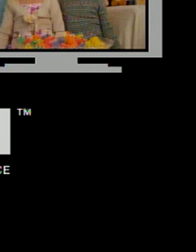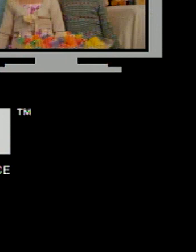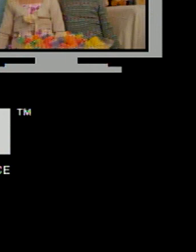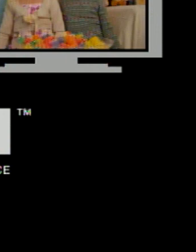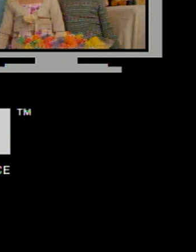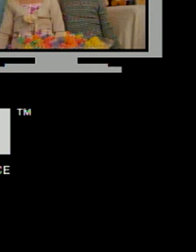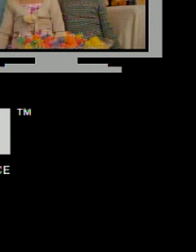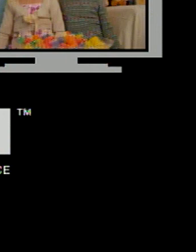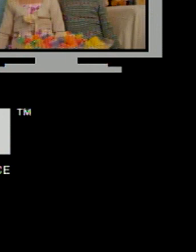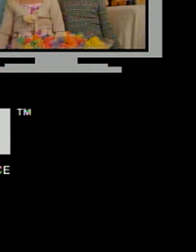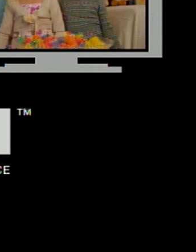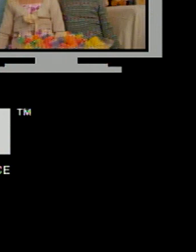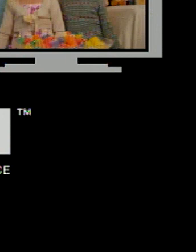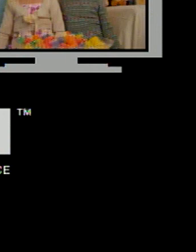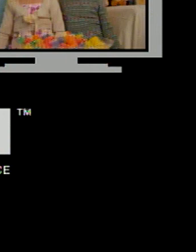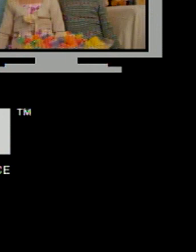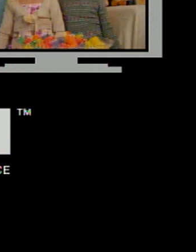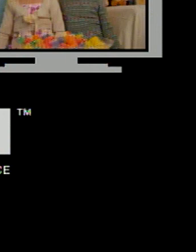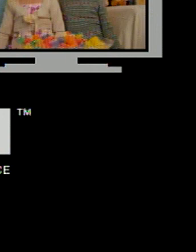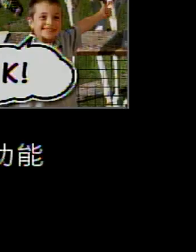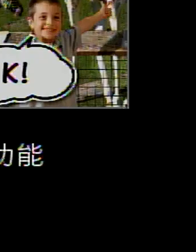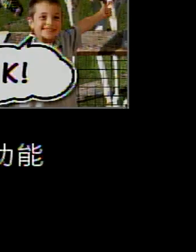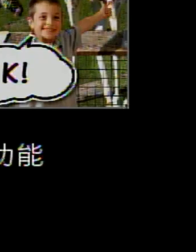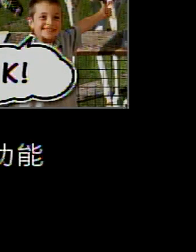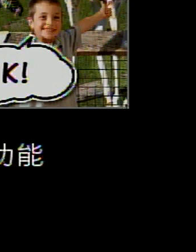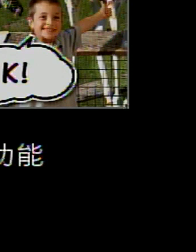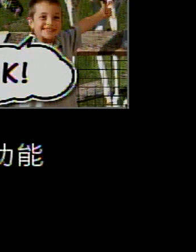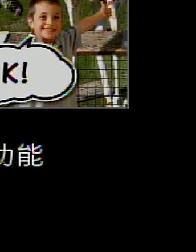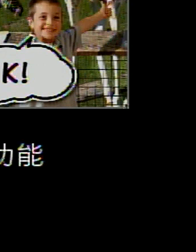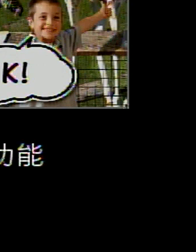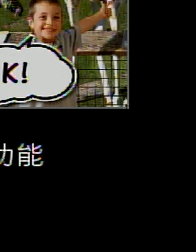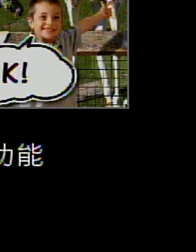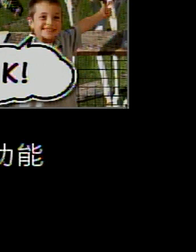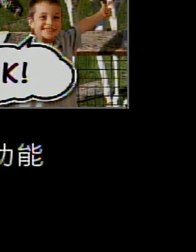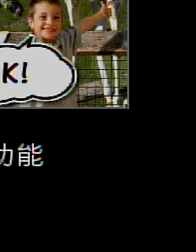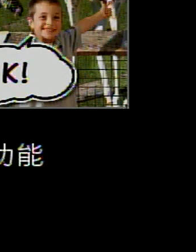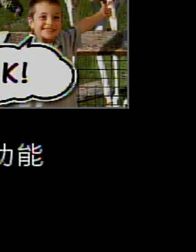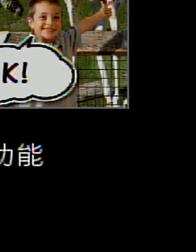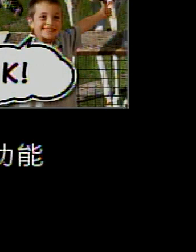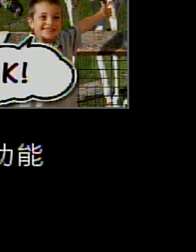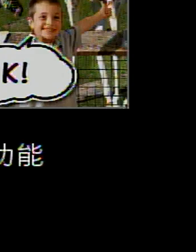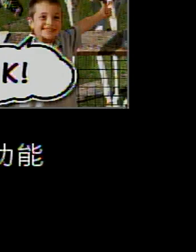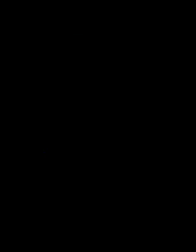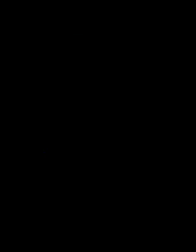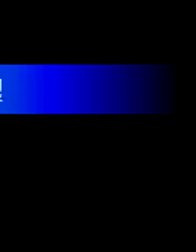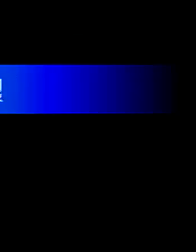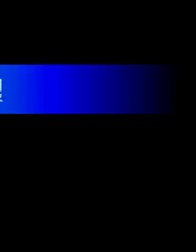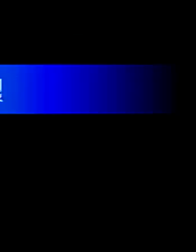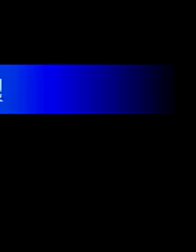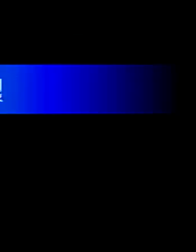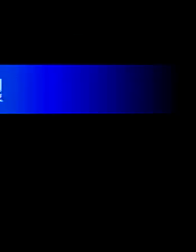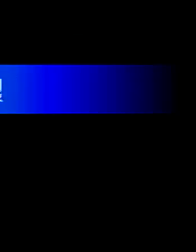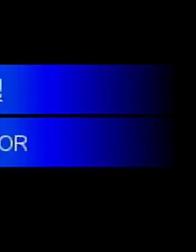分有所谓的，就是增进或维持市场竞争、消费者权益或其